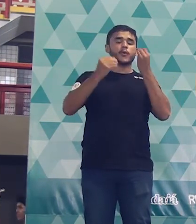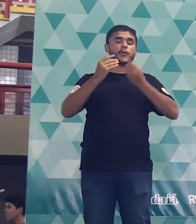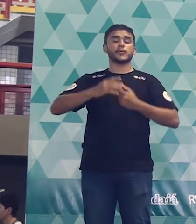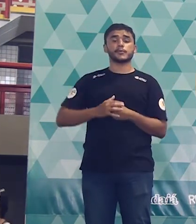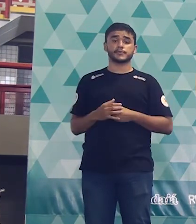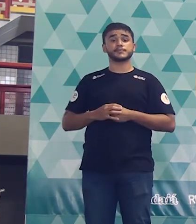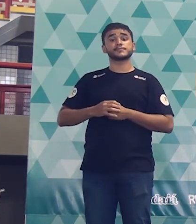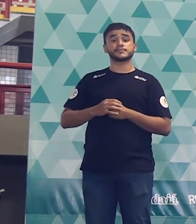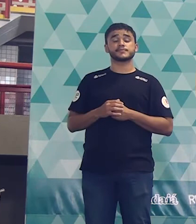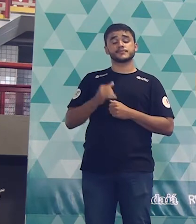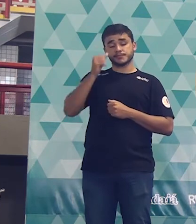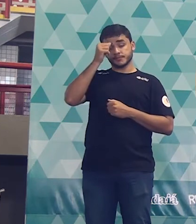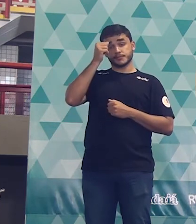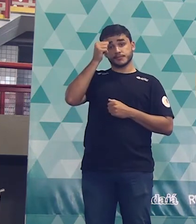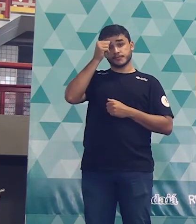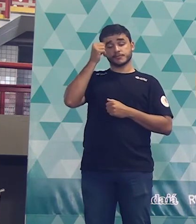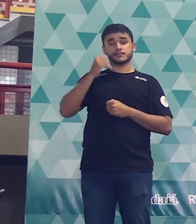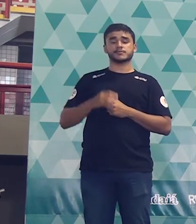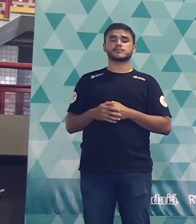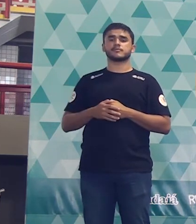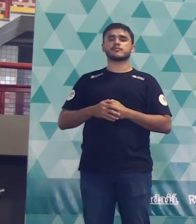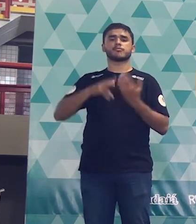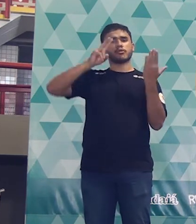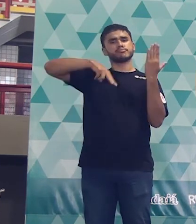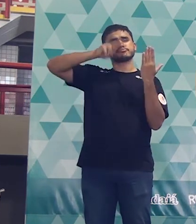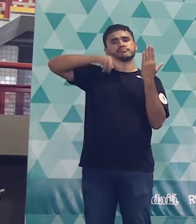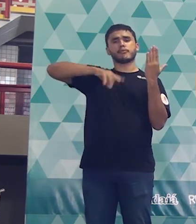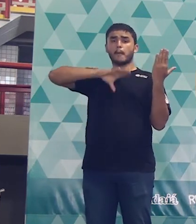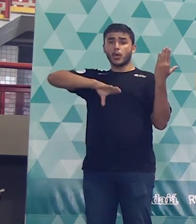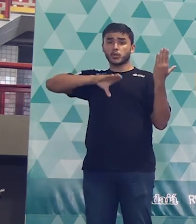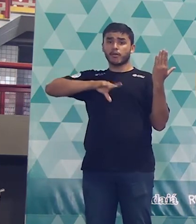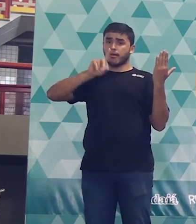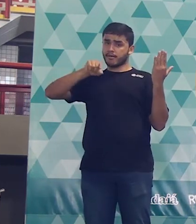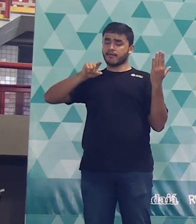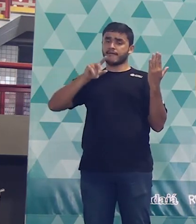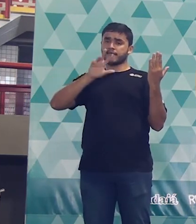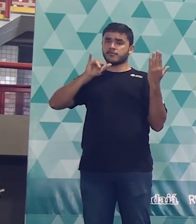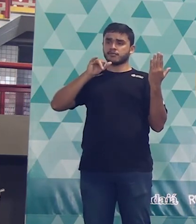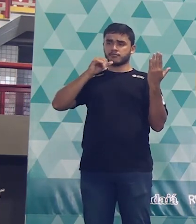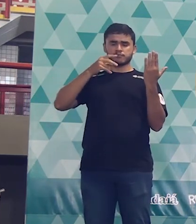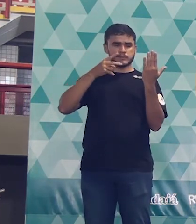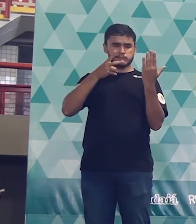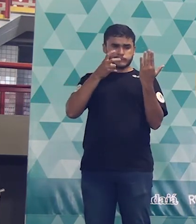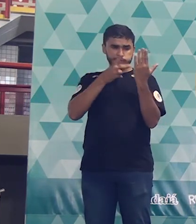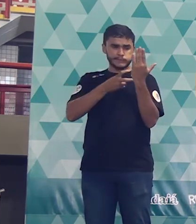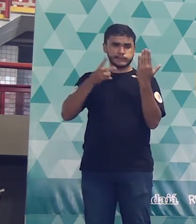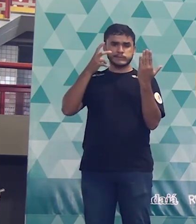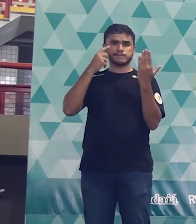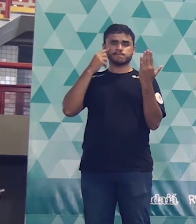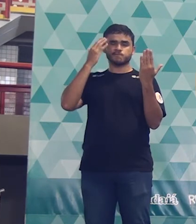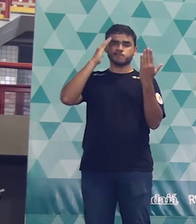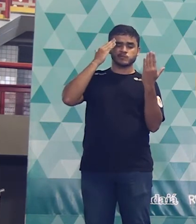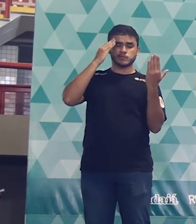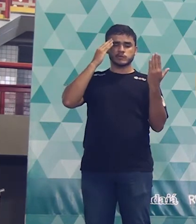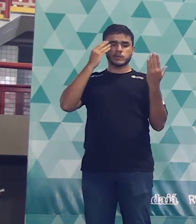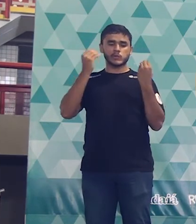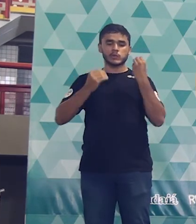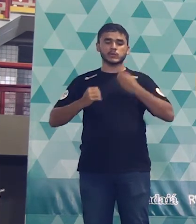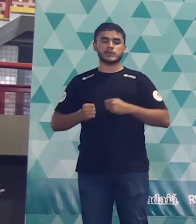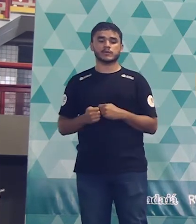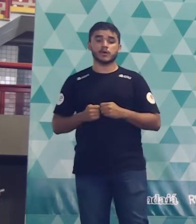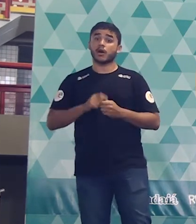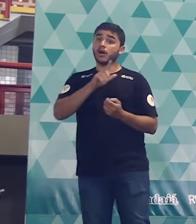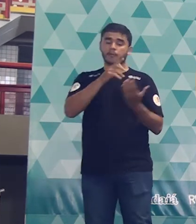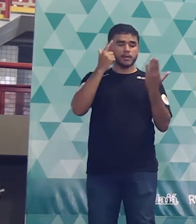exemplo? Será que uma prova de linguagens e códigos é de fato subjetiva? Há quem diga que interpretação